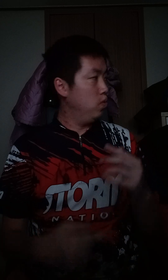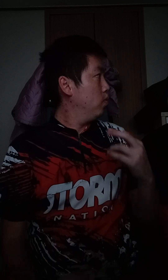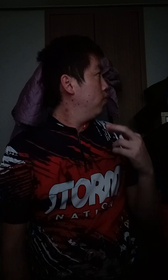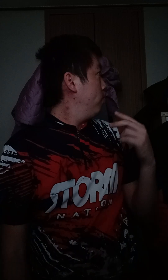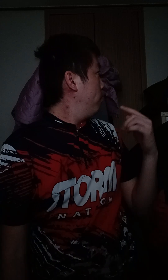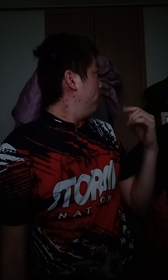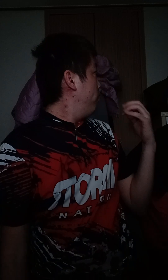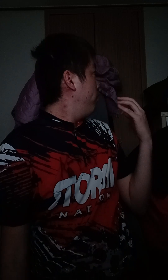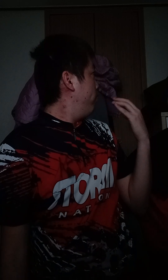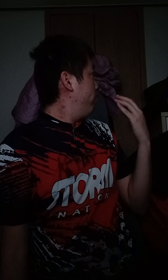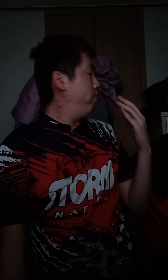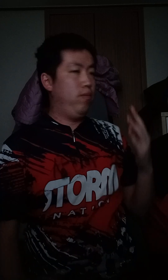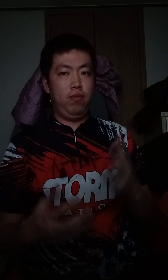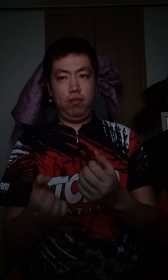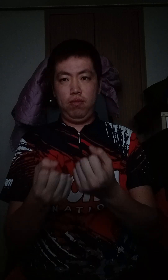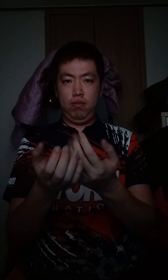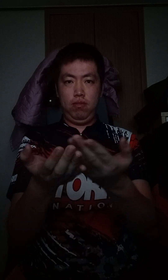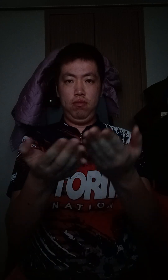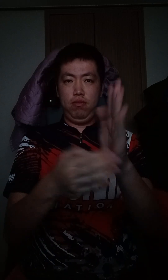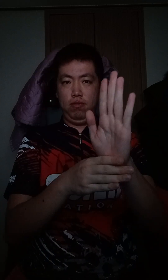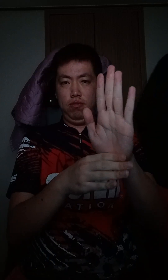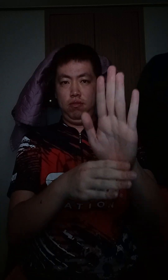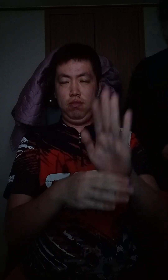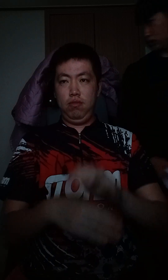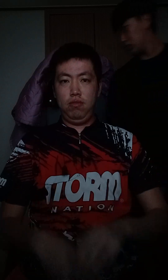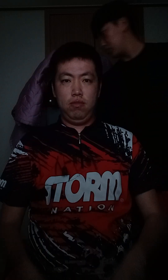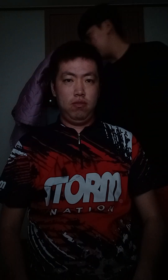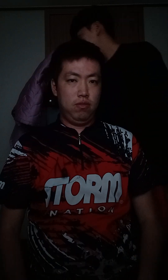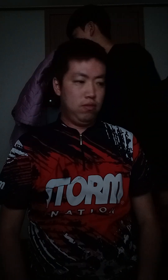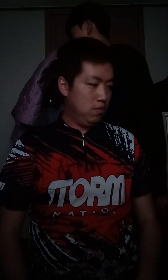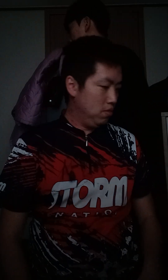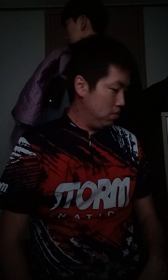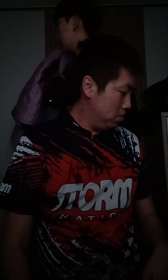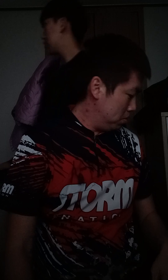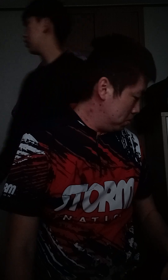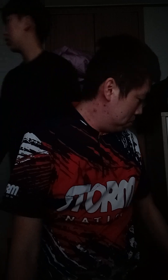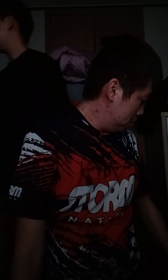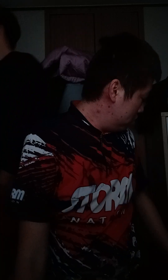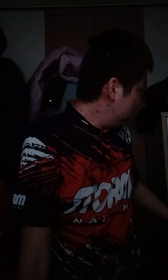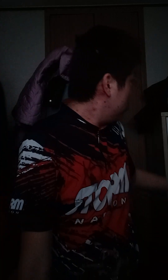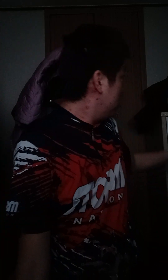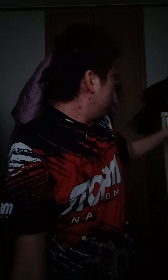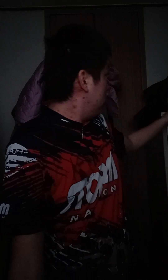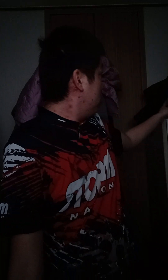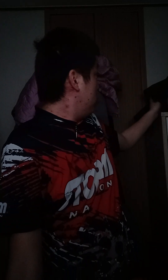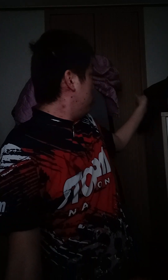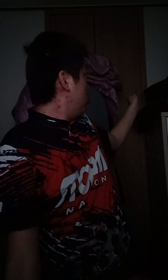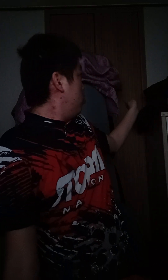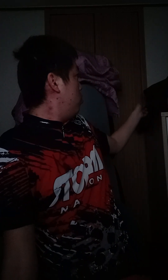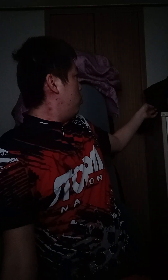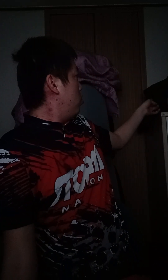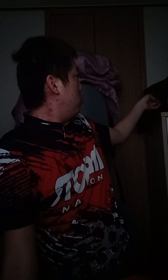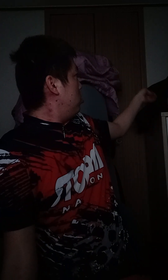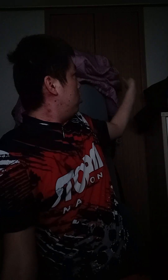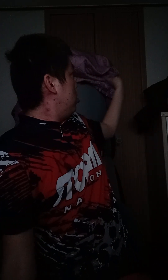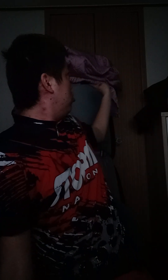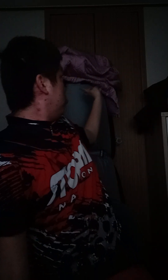보입니다. 김영록 기자. 그렇지 벗어났는데 분명. 출근 시간대인 아침 8시쯤